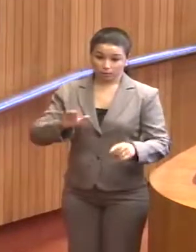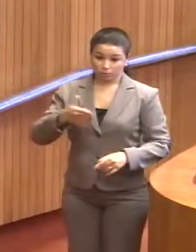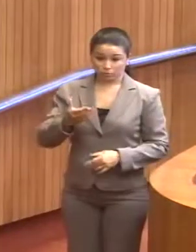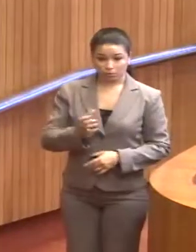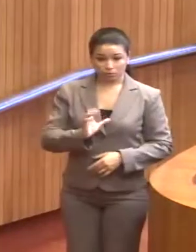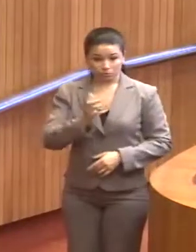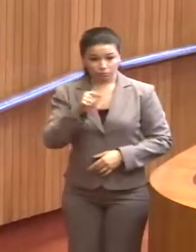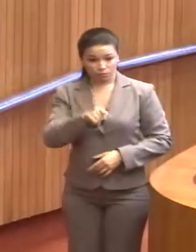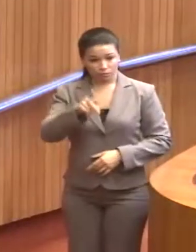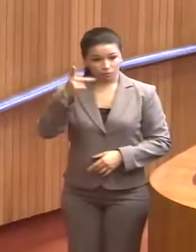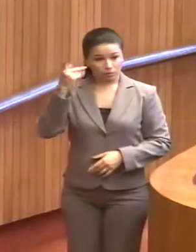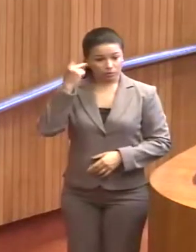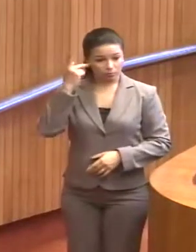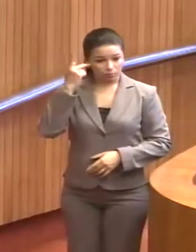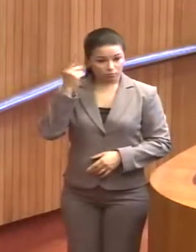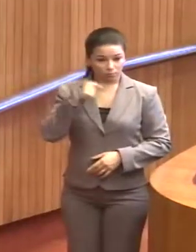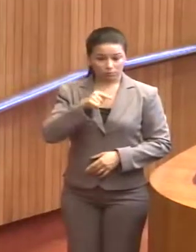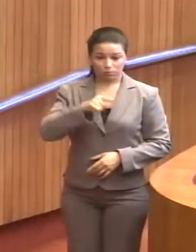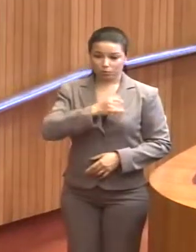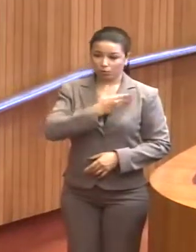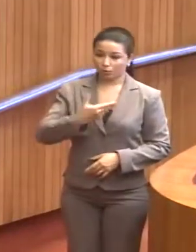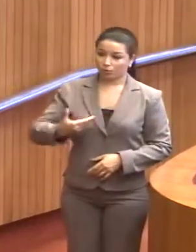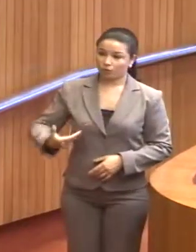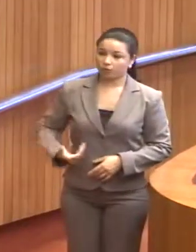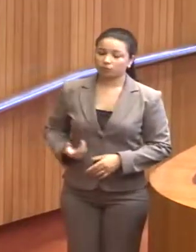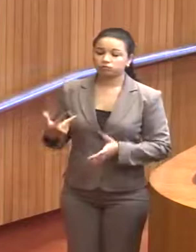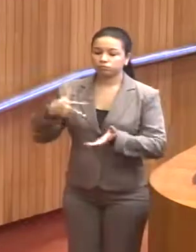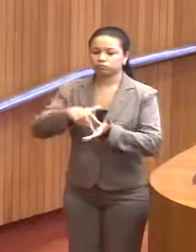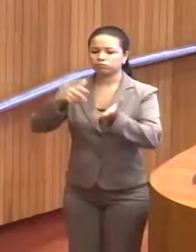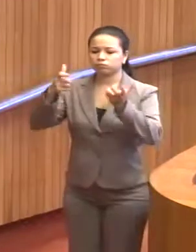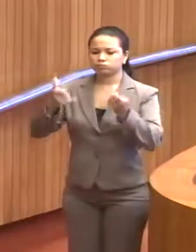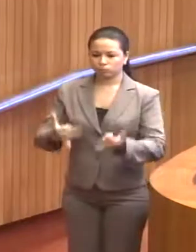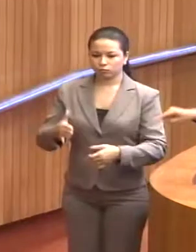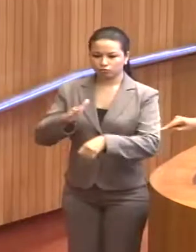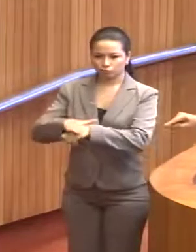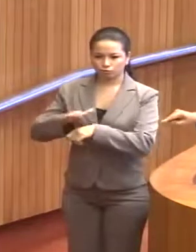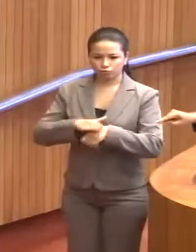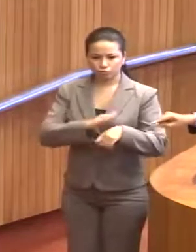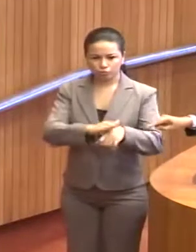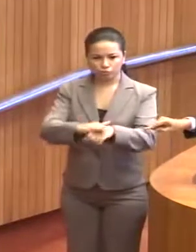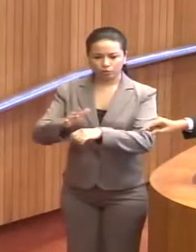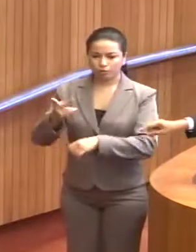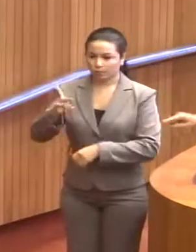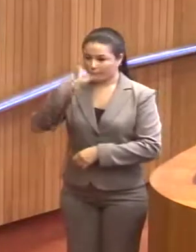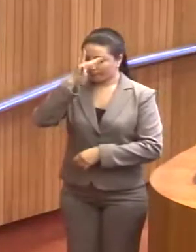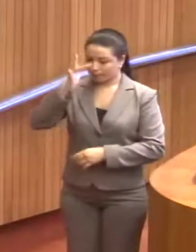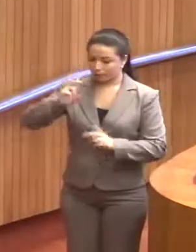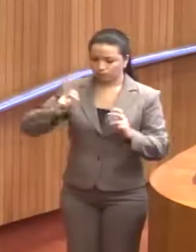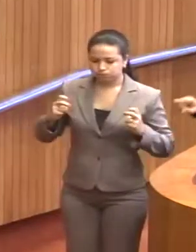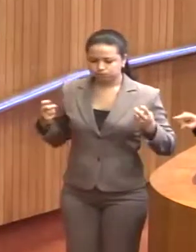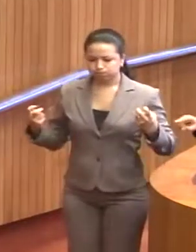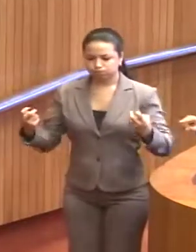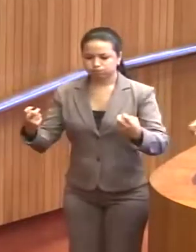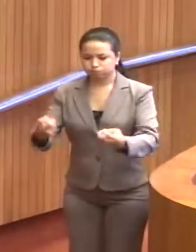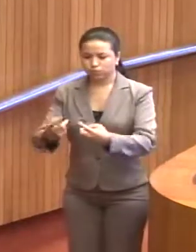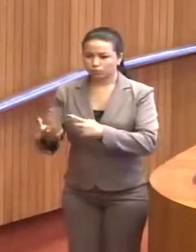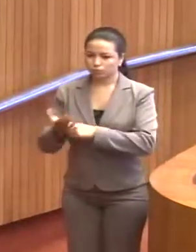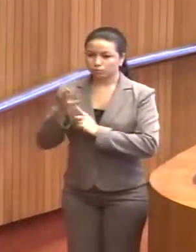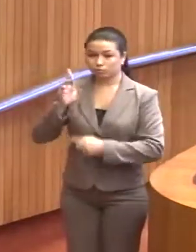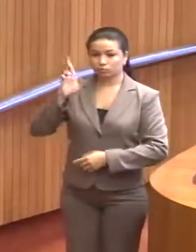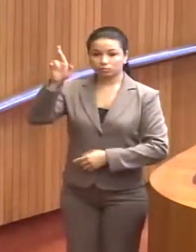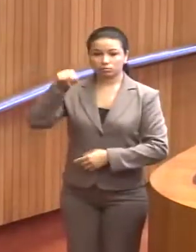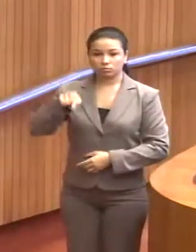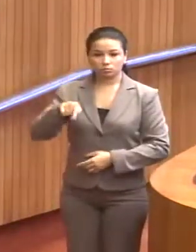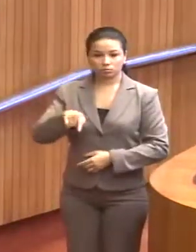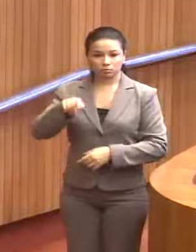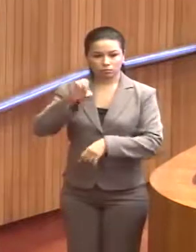acontece em São Paulo, o governador Alckmin fala, ele chama todos os seus assessores, todas as autoridades do